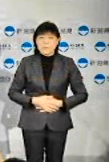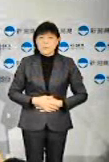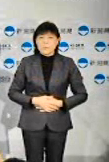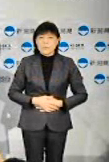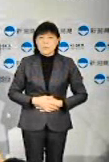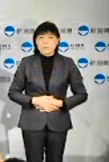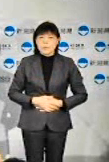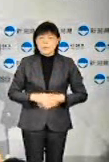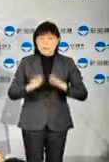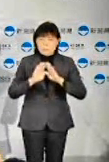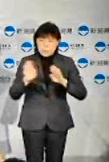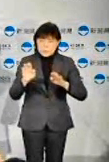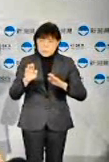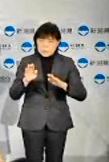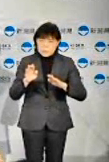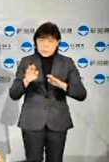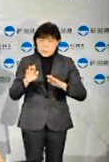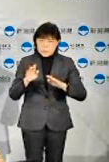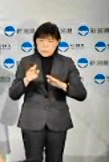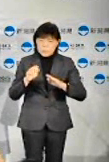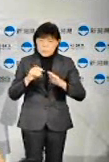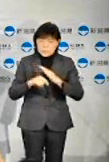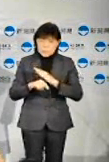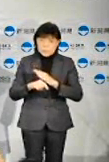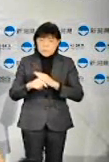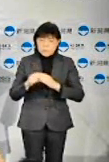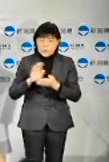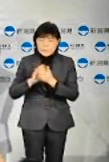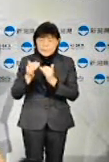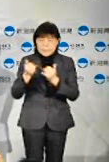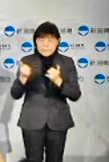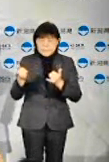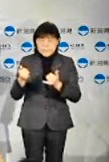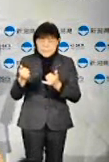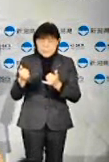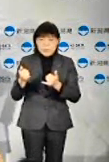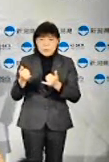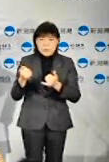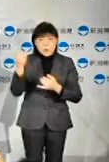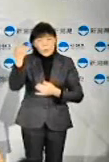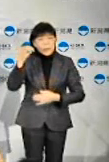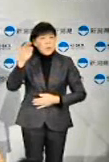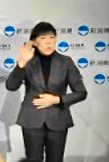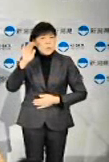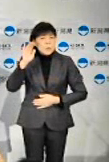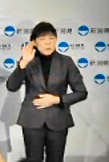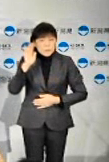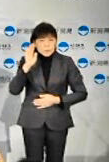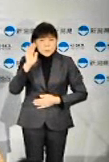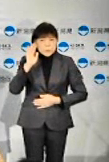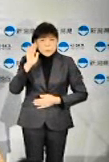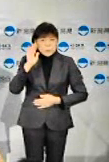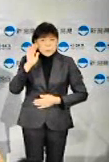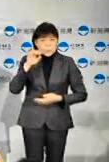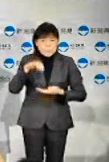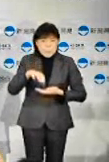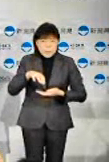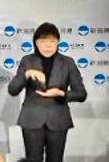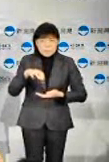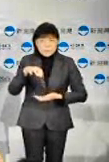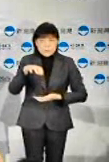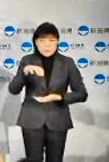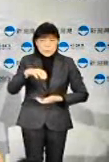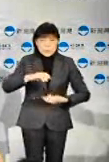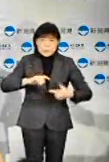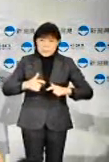それ始まってるっていうのはその県民の意見を聞く場っていうのであの改めて設けるものっていうのはまだ始まってないですよね。 いや、ですから